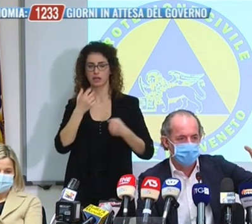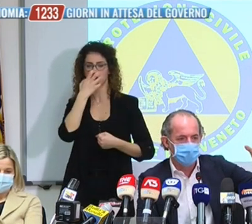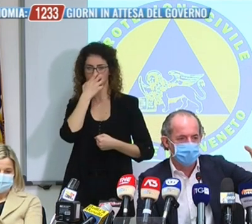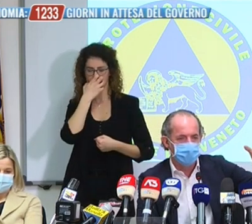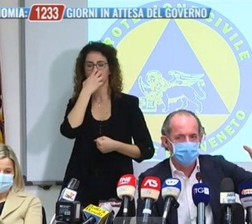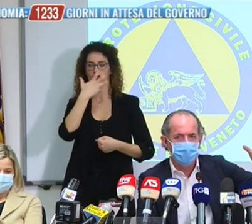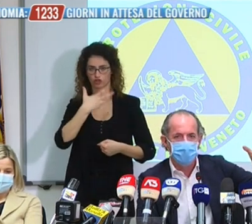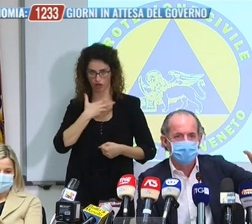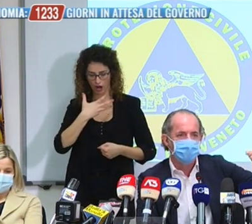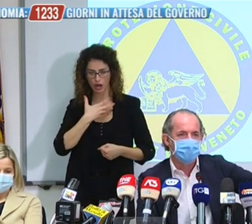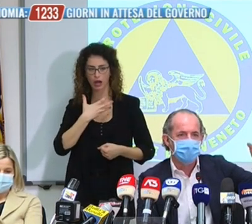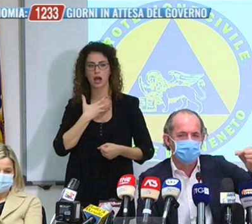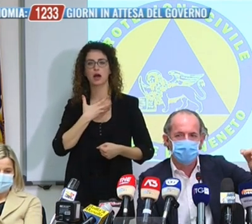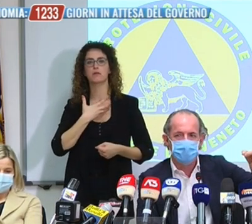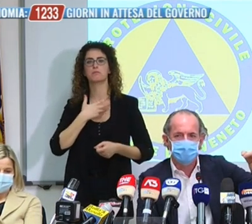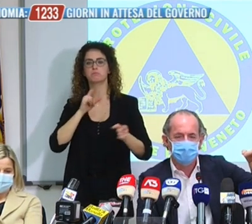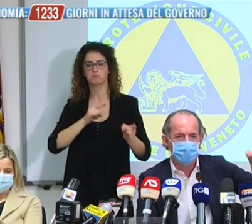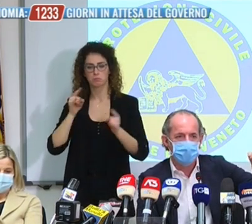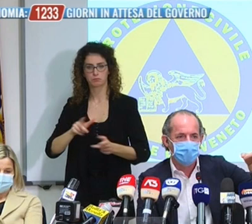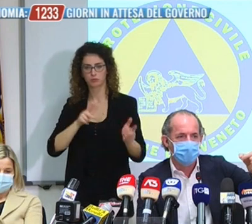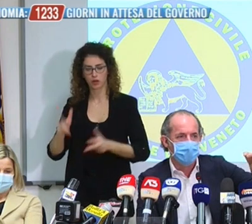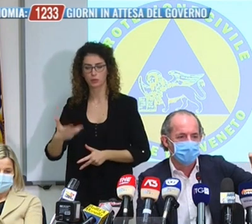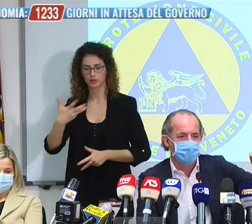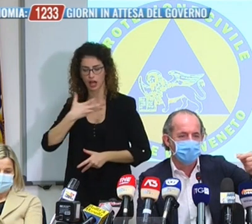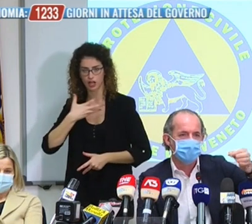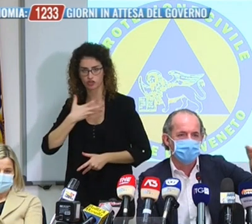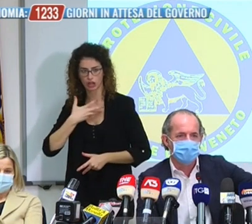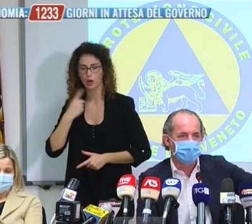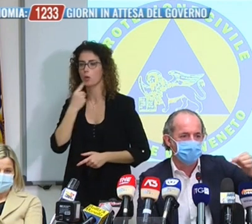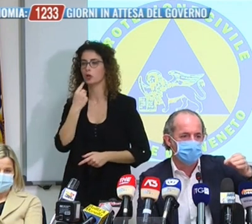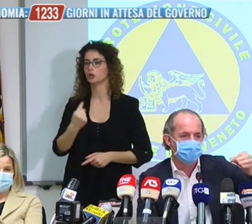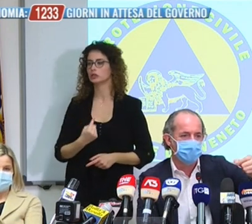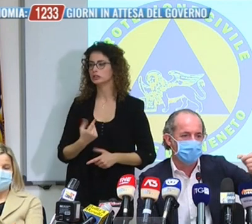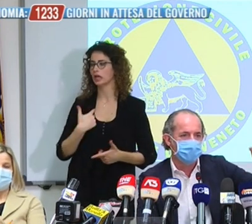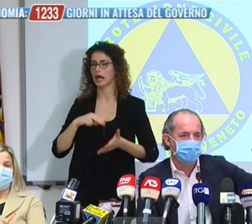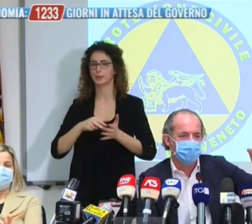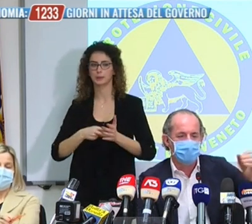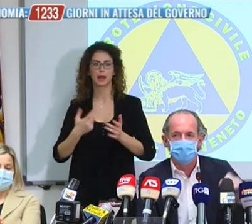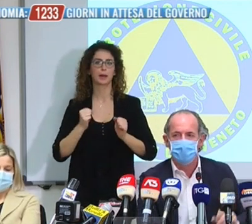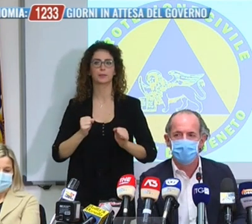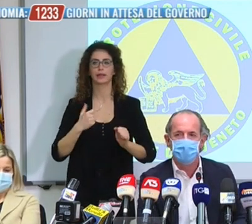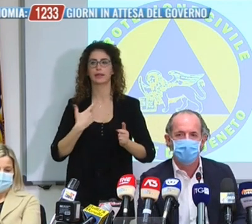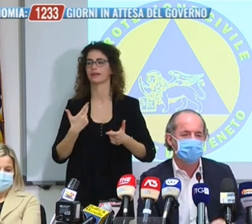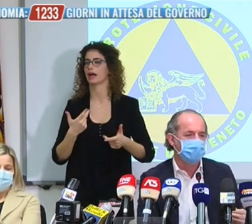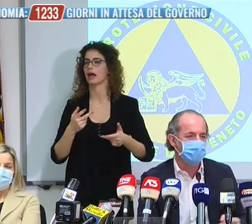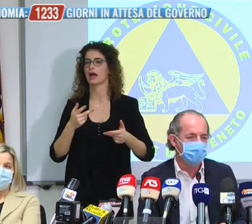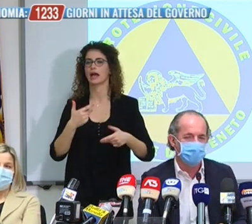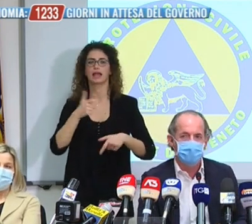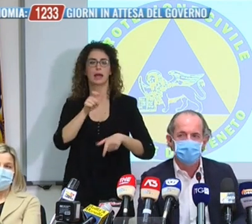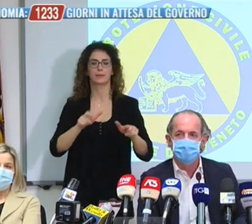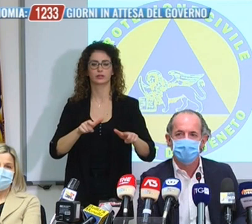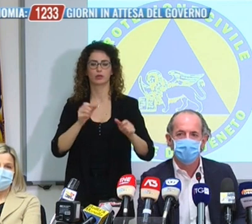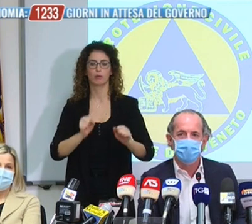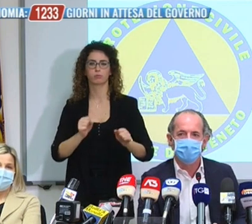abbiamo posti negli ospedali. Se vi vengono a dire che c'è un problema, sarà perché si sposta qualche paziente per evitare, magari per